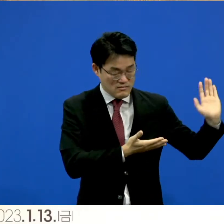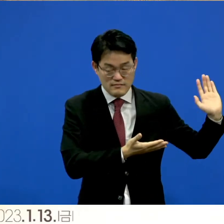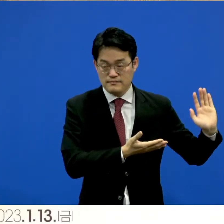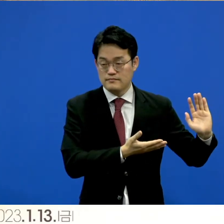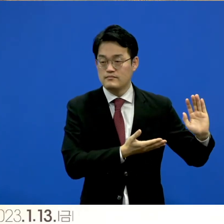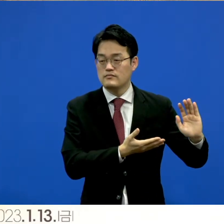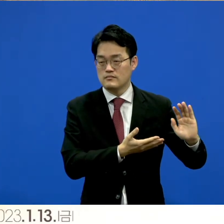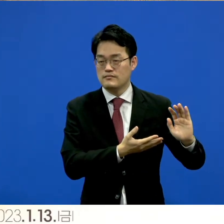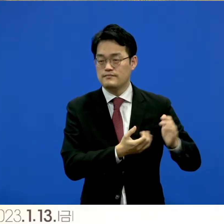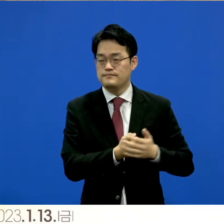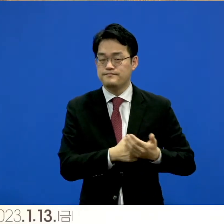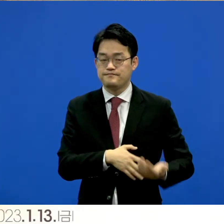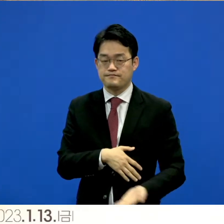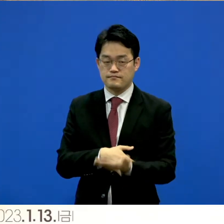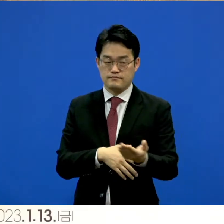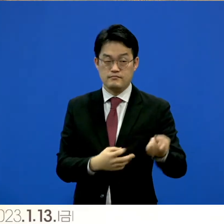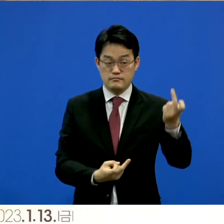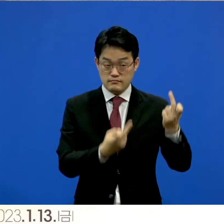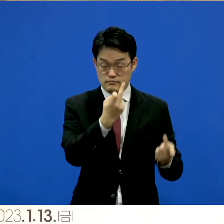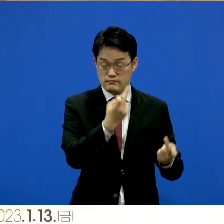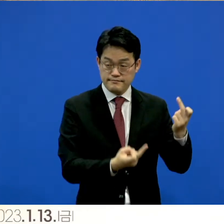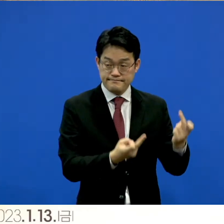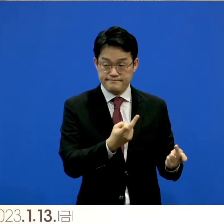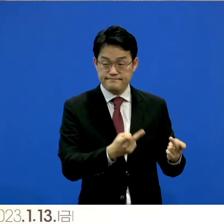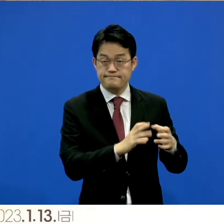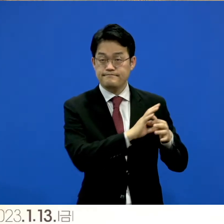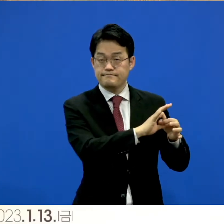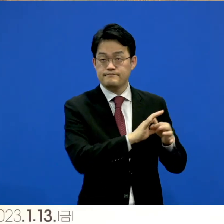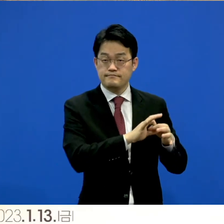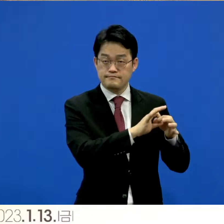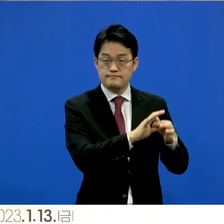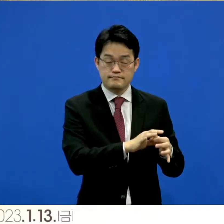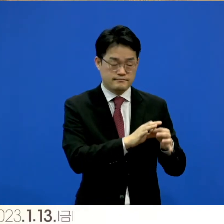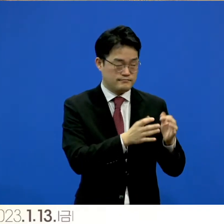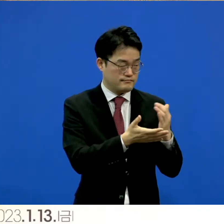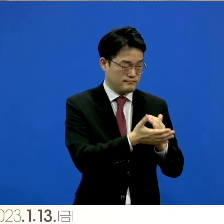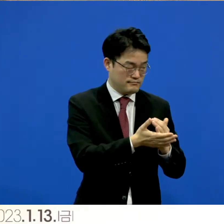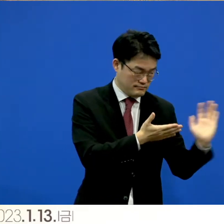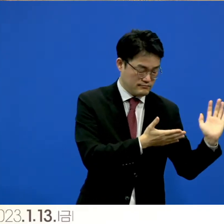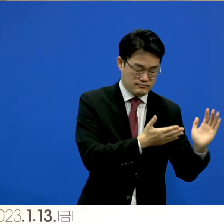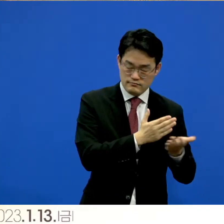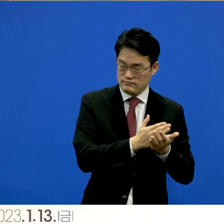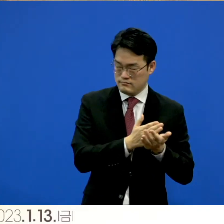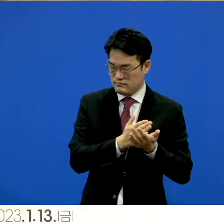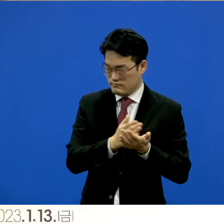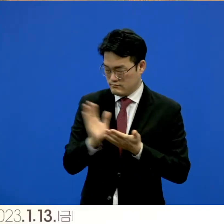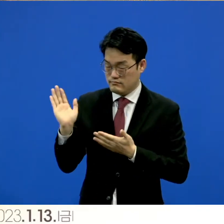여러분, 이 형제 사이에서도 배제하는 이 불행한 역사가 창세기에서부터 시작이 됐습니다.